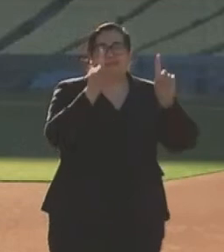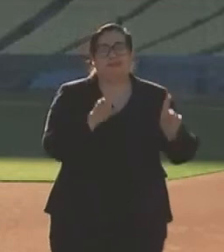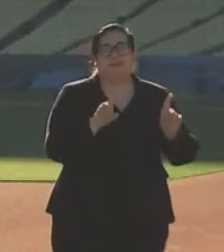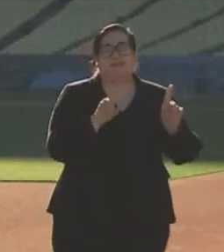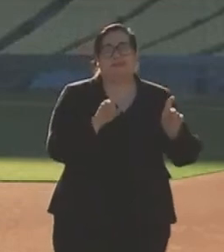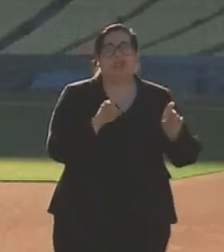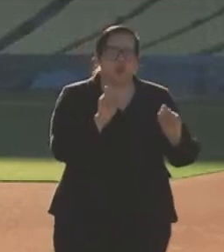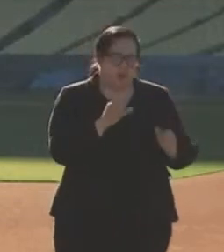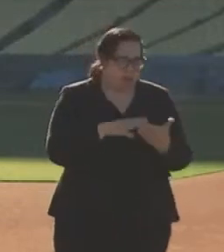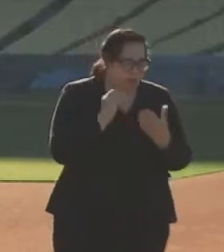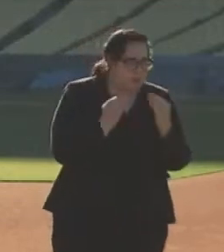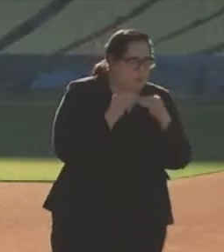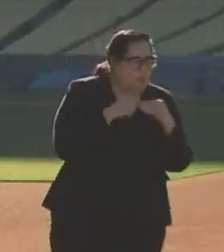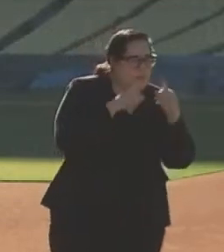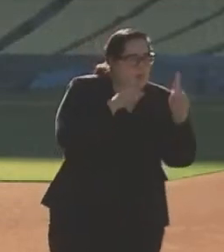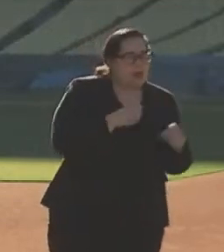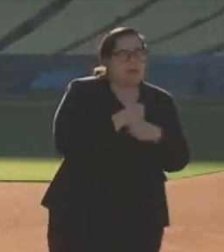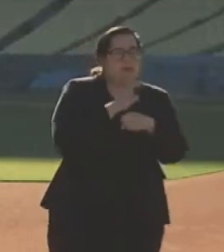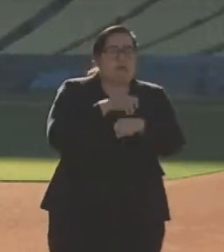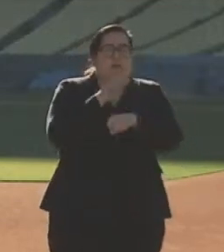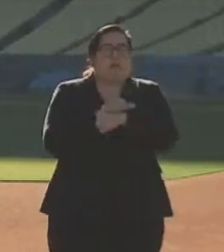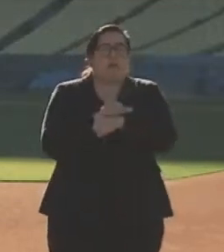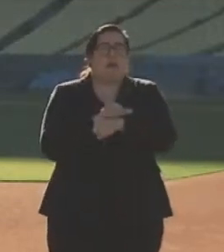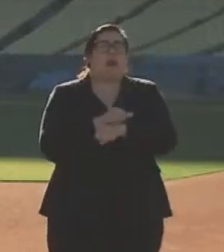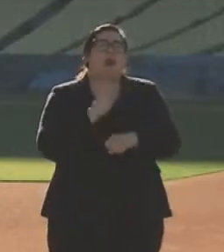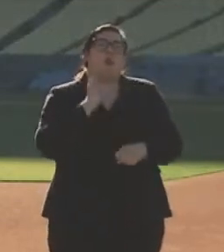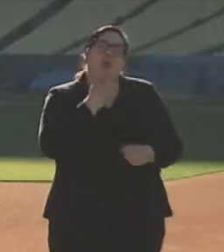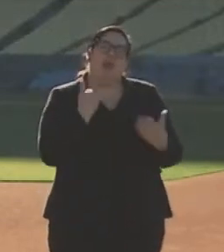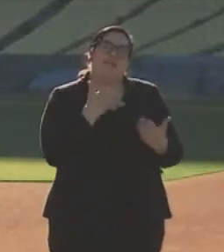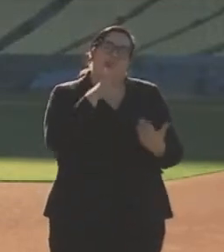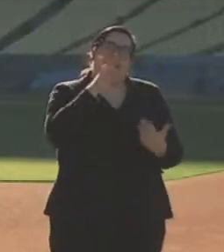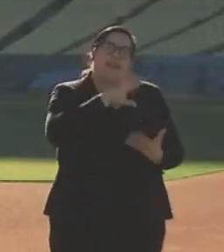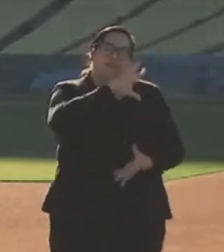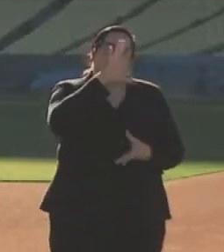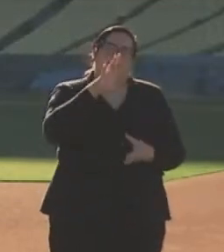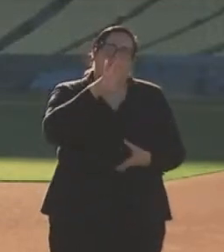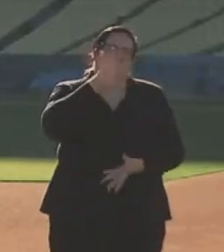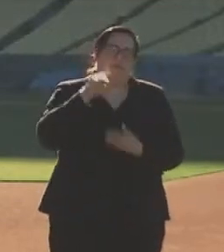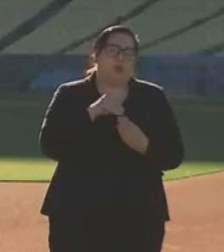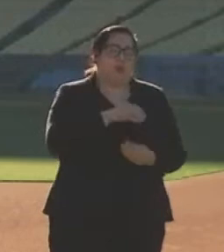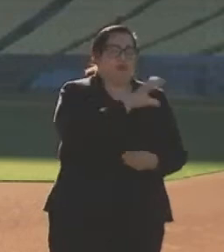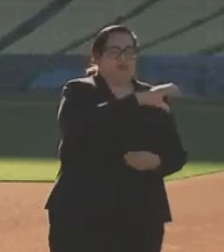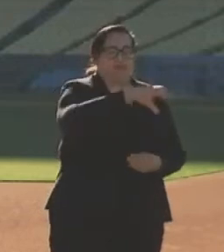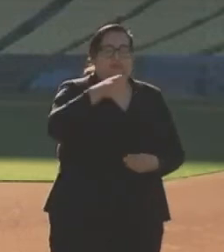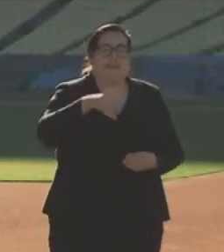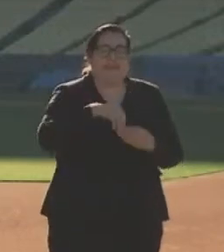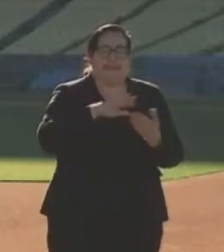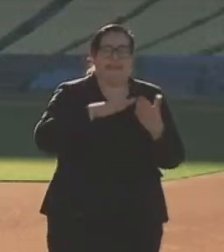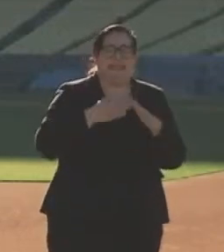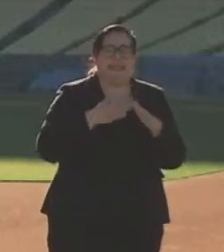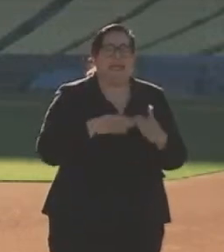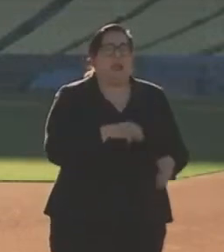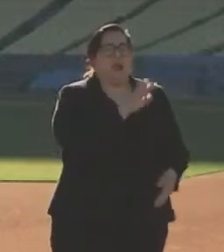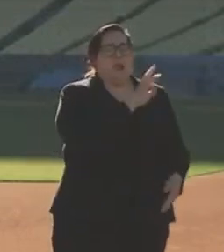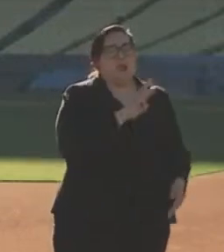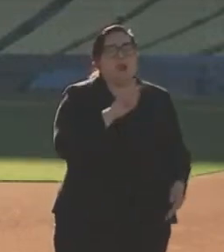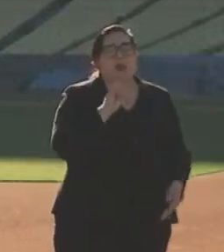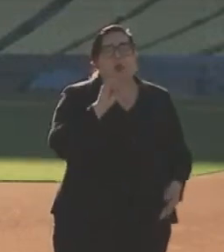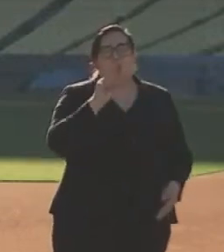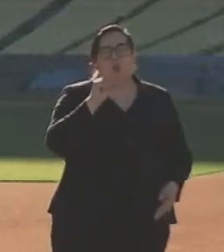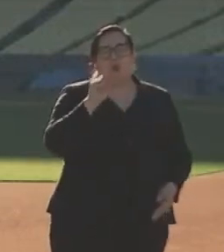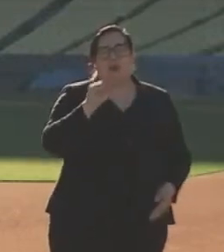sobre las pruebas y hacer una cita en uno de nuestros ocho sitios en la ciudad, en la página coronavirus.lcity.org